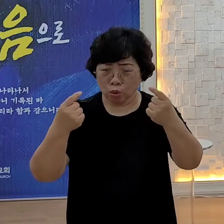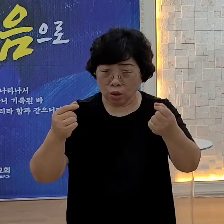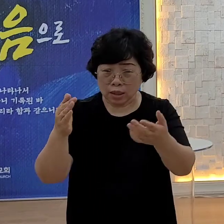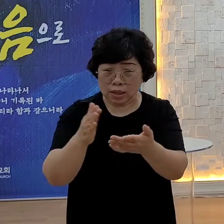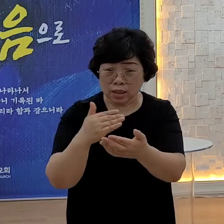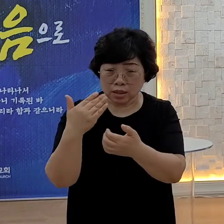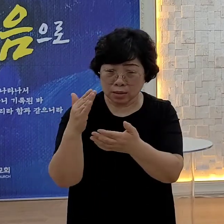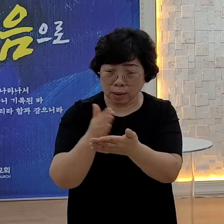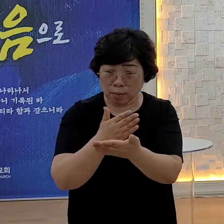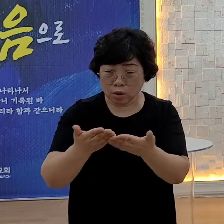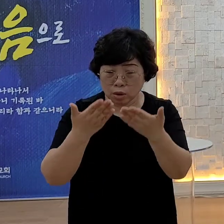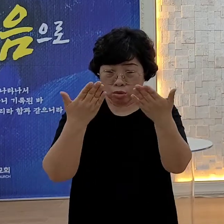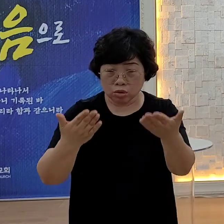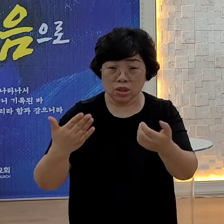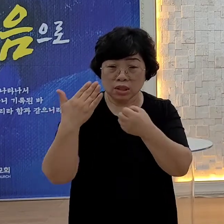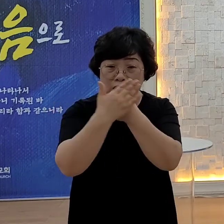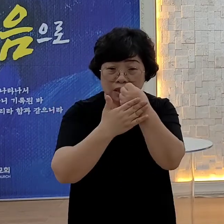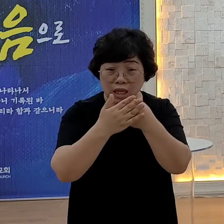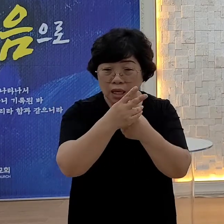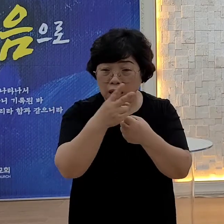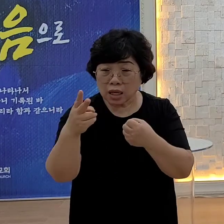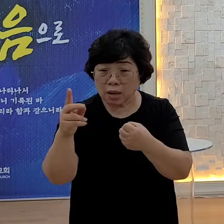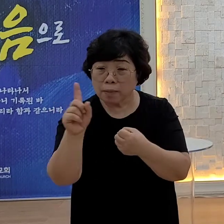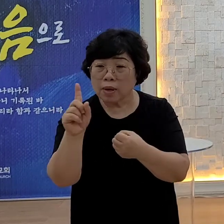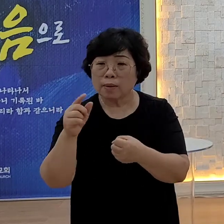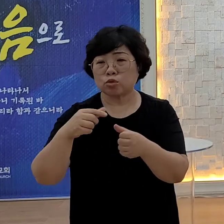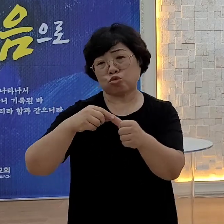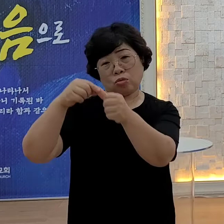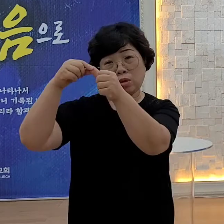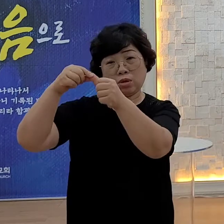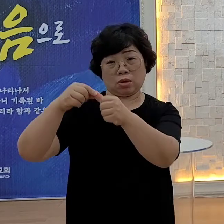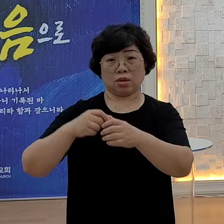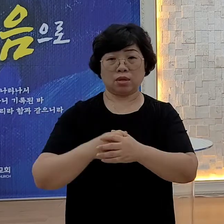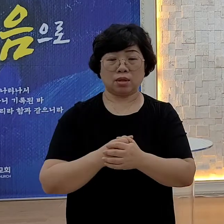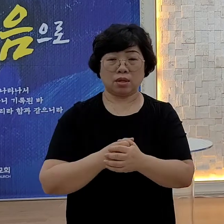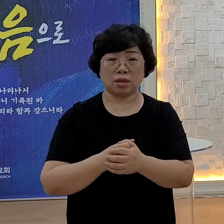이 은혜가 바로 구원이다. 불가능한 일을